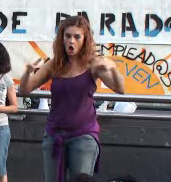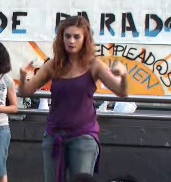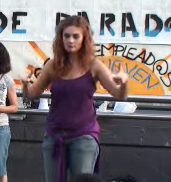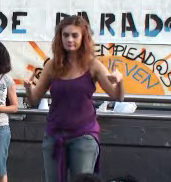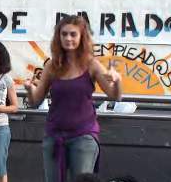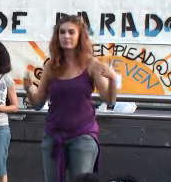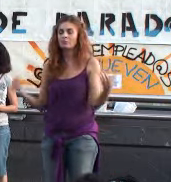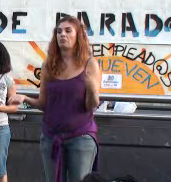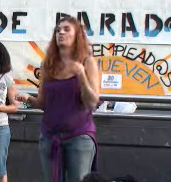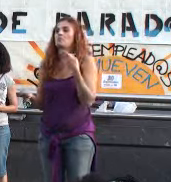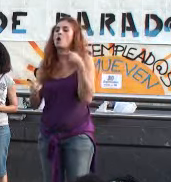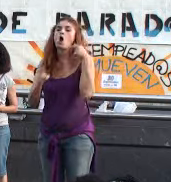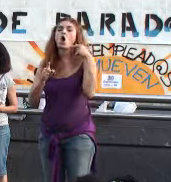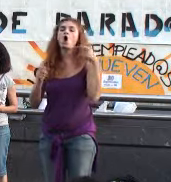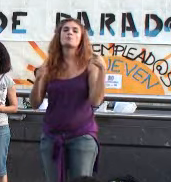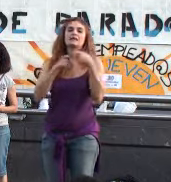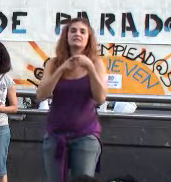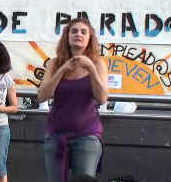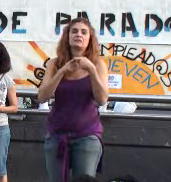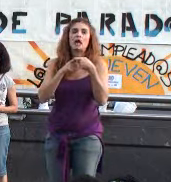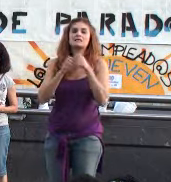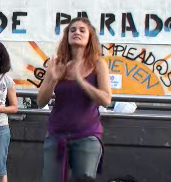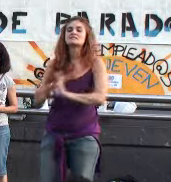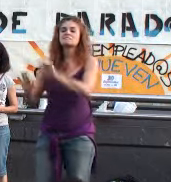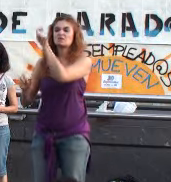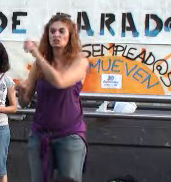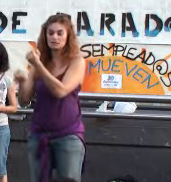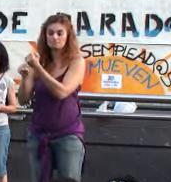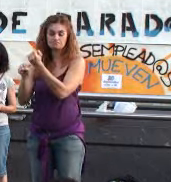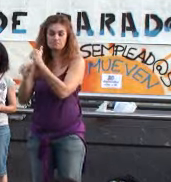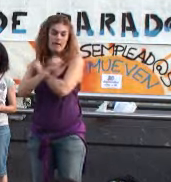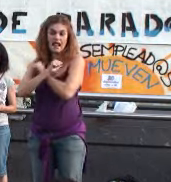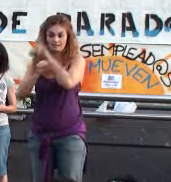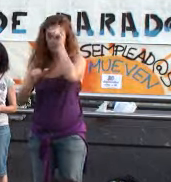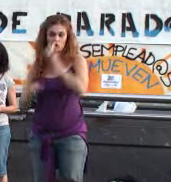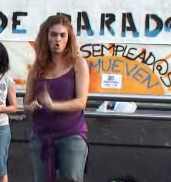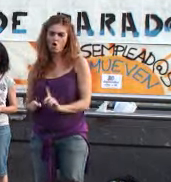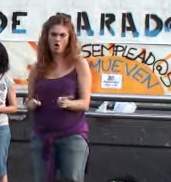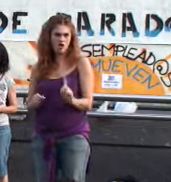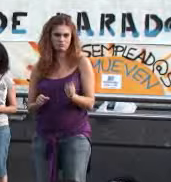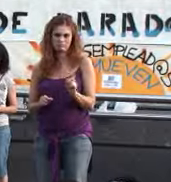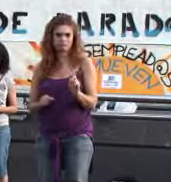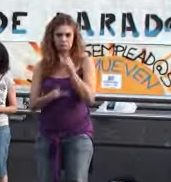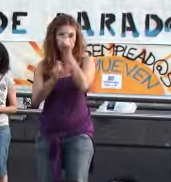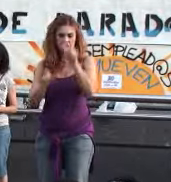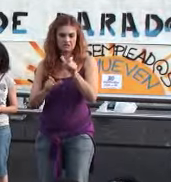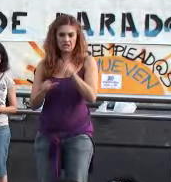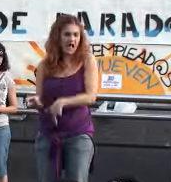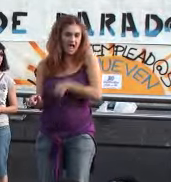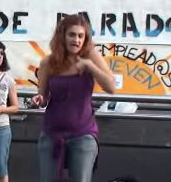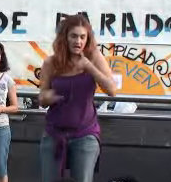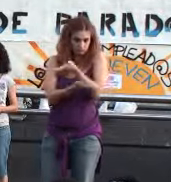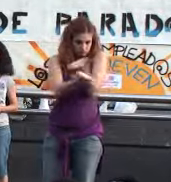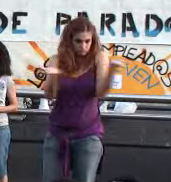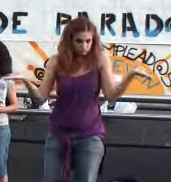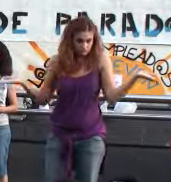los parados y las paradas de Madrid, esto está dirigido a toda la población. No solamente se trata de ofrecer unos